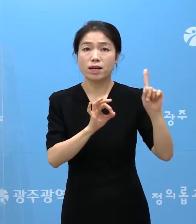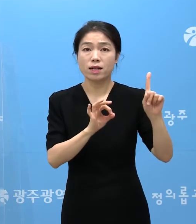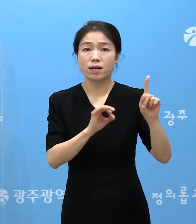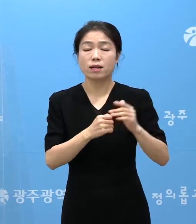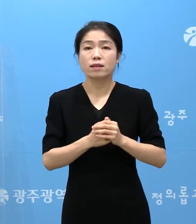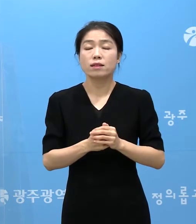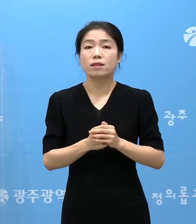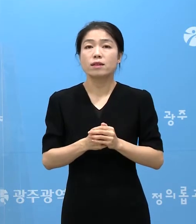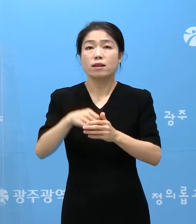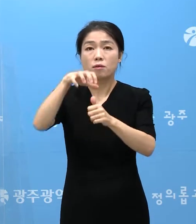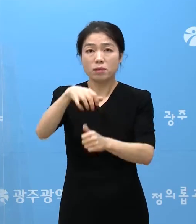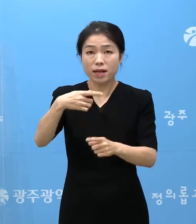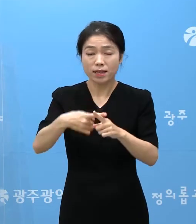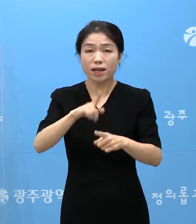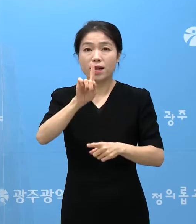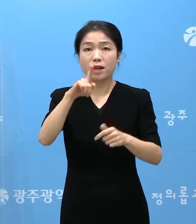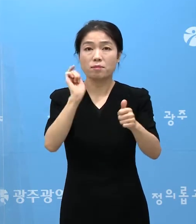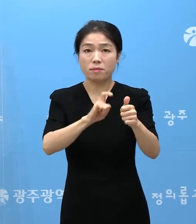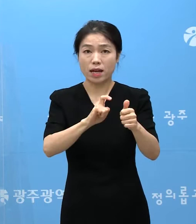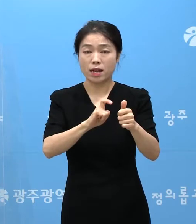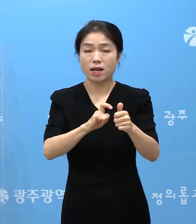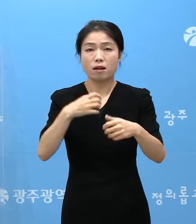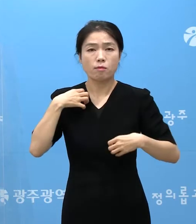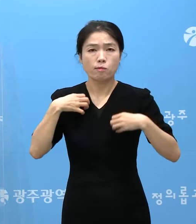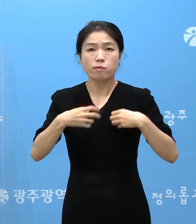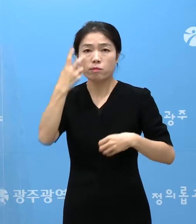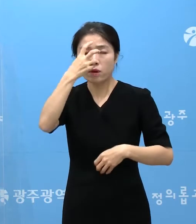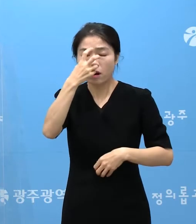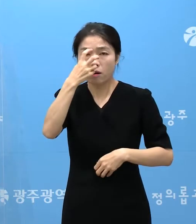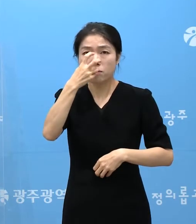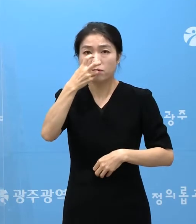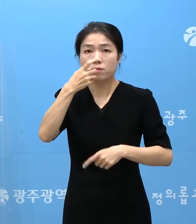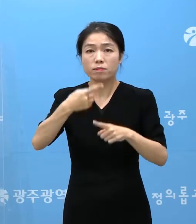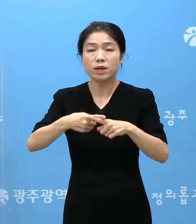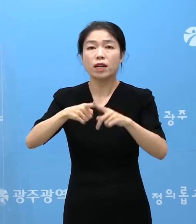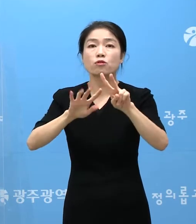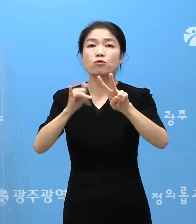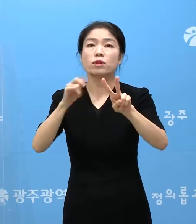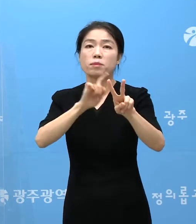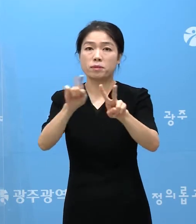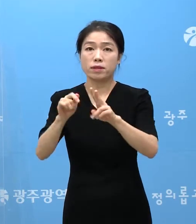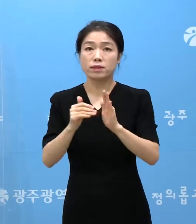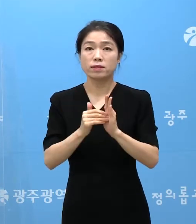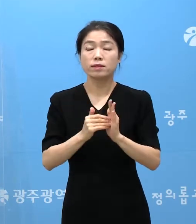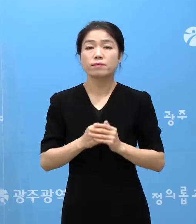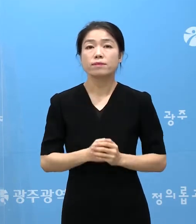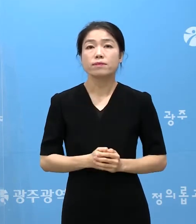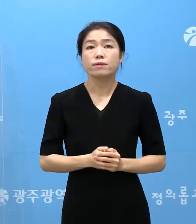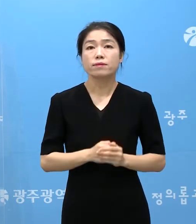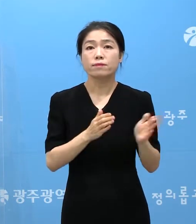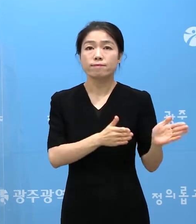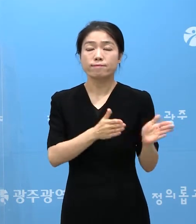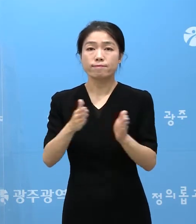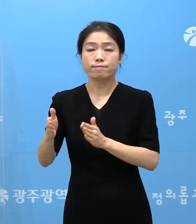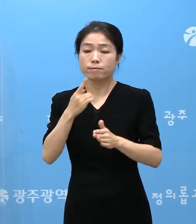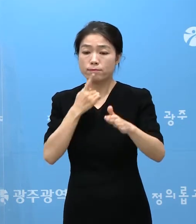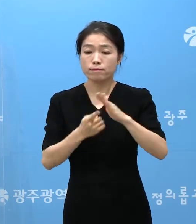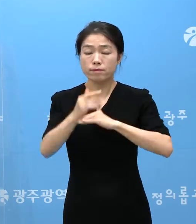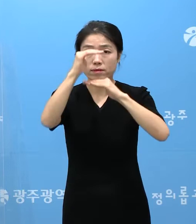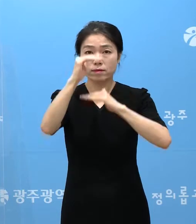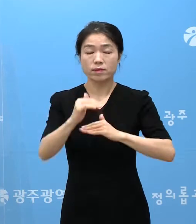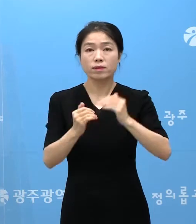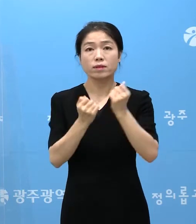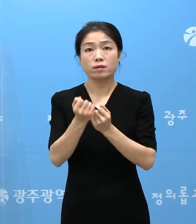1분, 격리 중 1분, 유증상으로 검사하신 2분이 확진되셨습니다. 다음은 주요